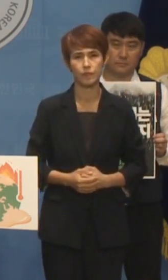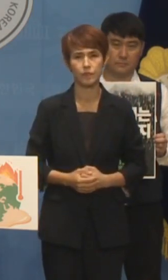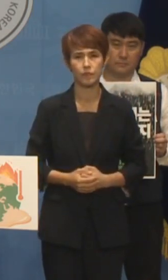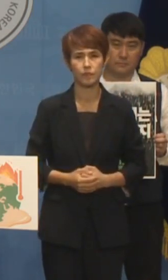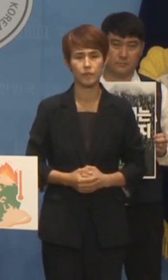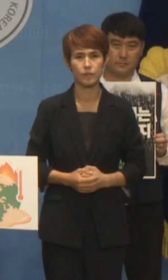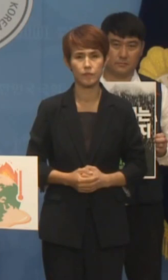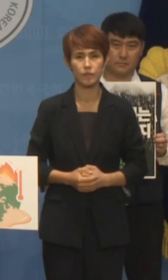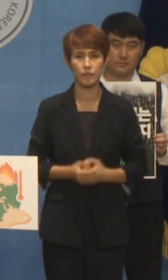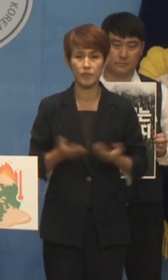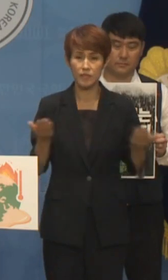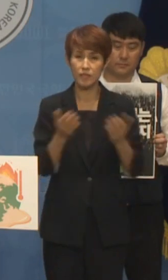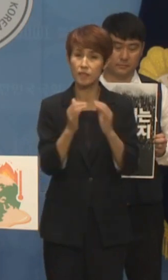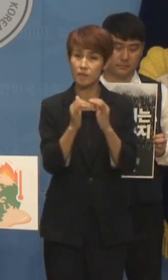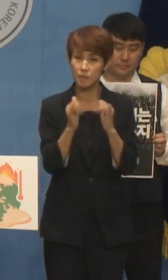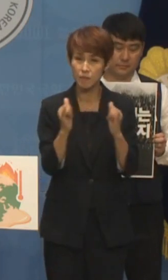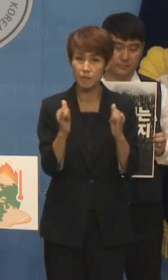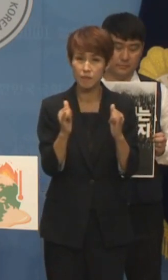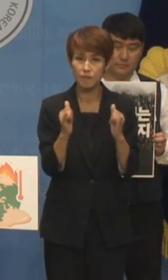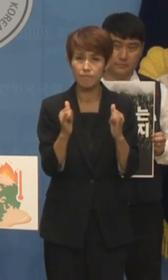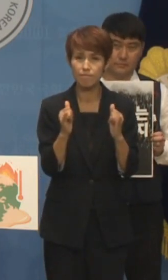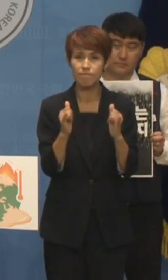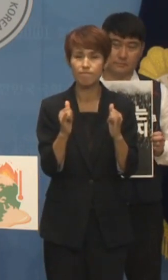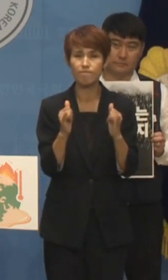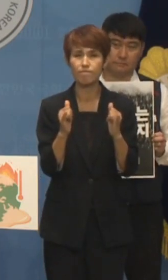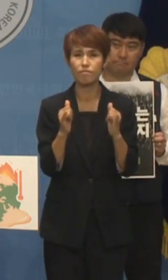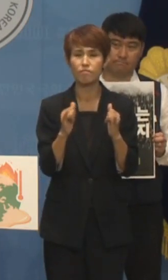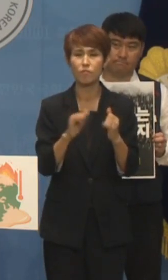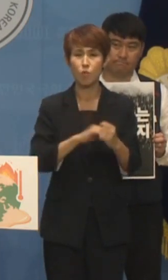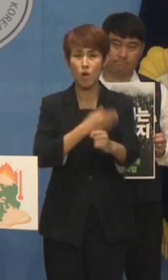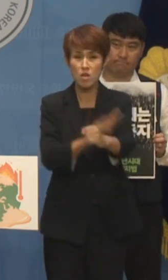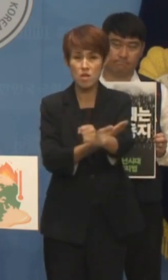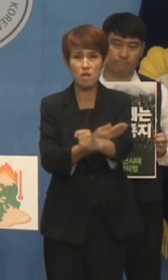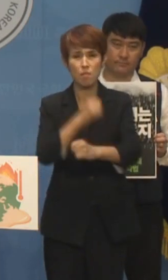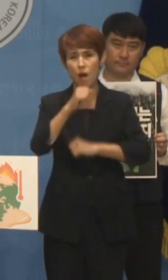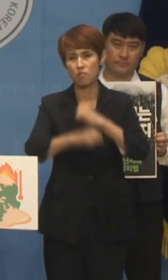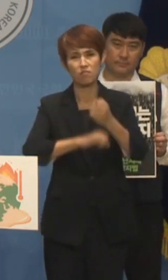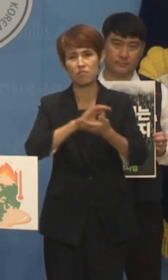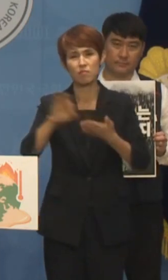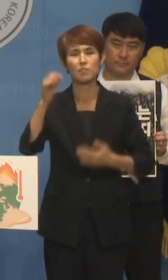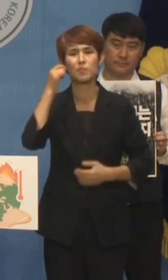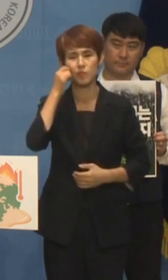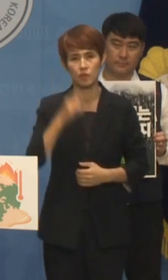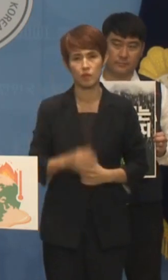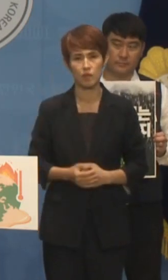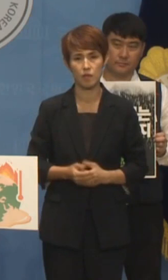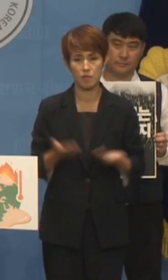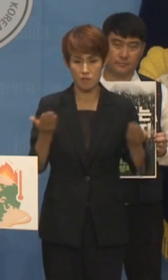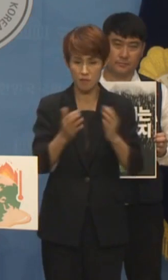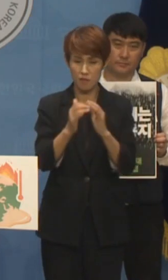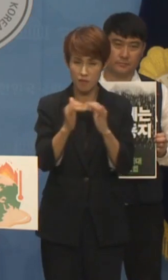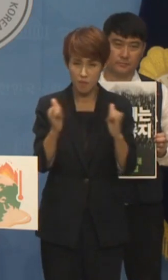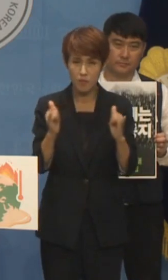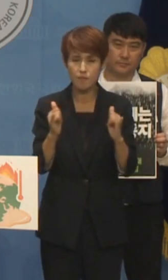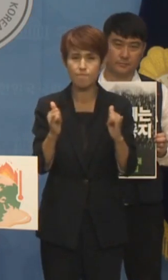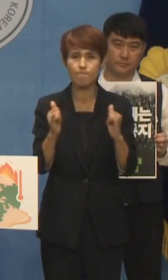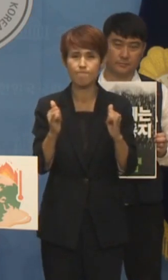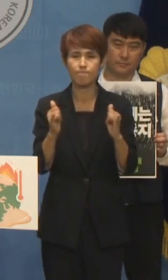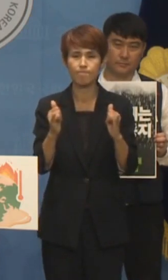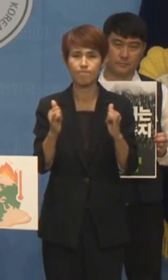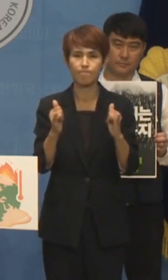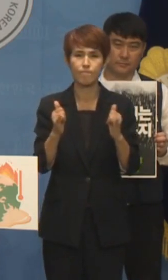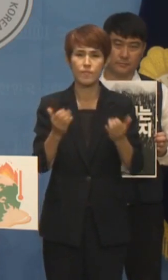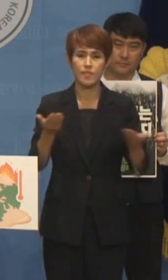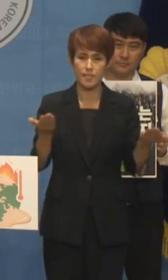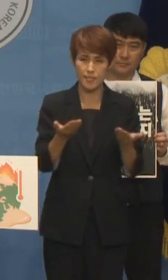일하고 있는 노동자는 존재하지 않는 권리입니다. 노동자가 실질적으로 사용할 수 있는